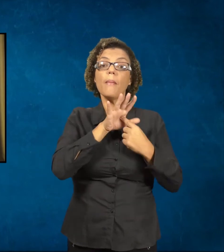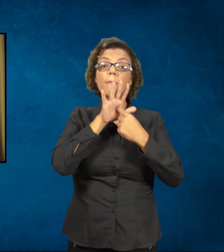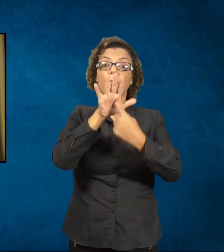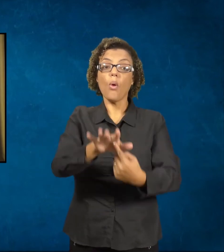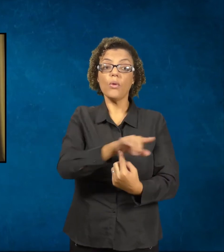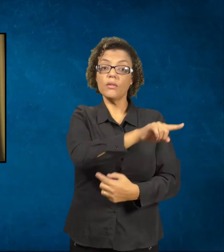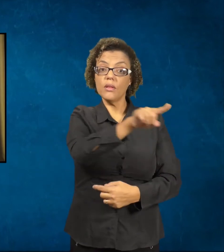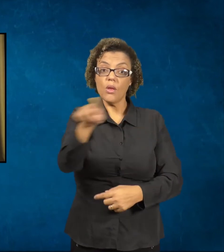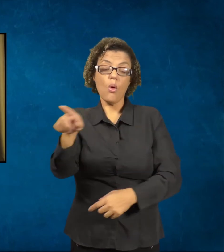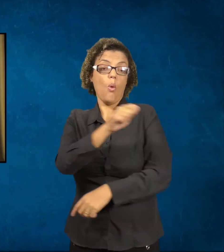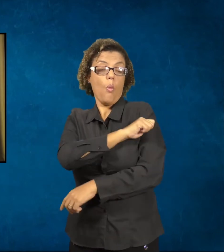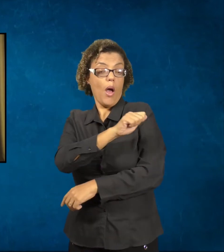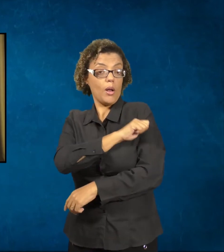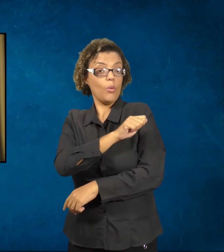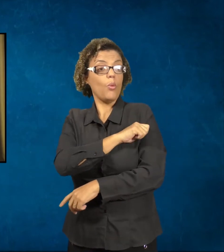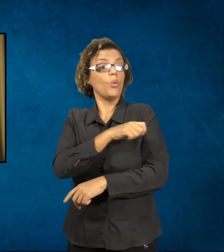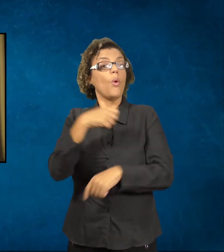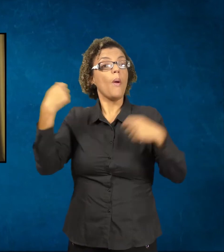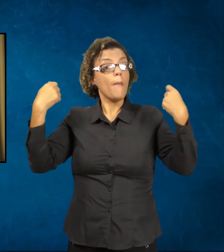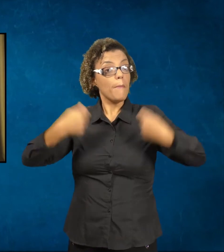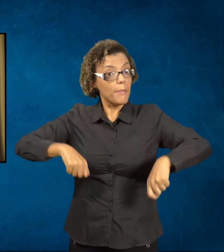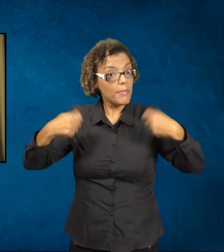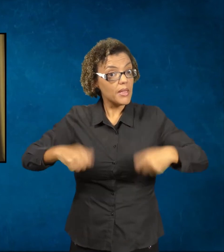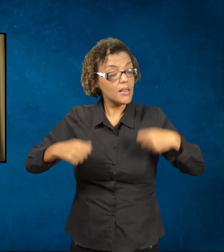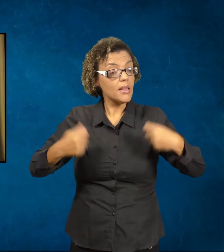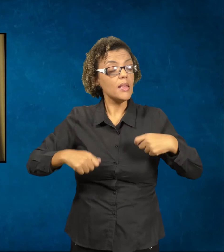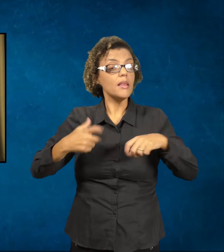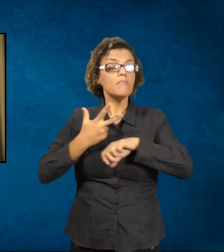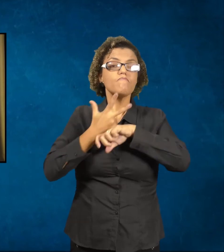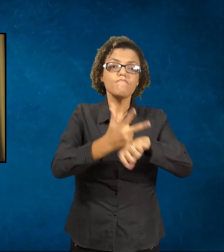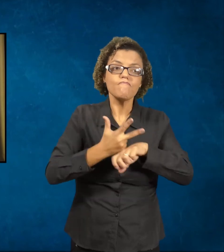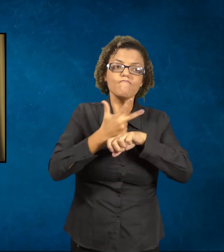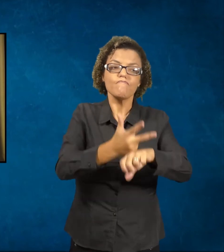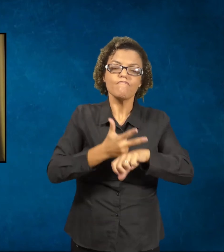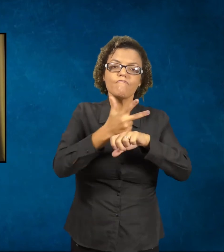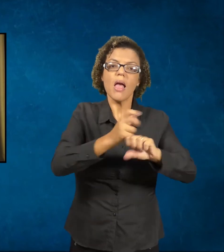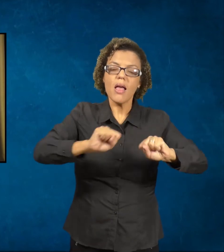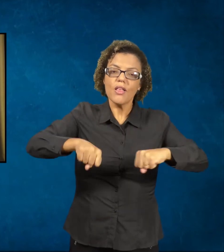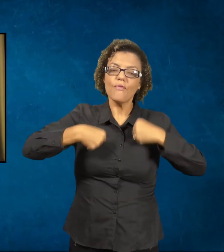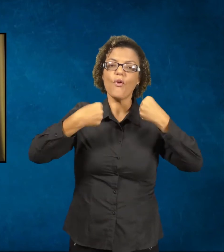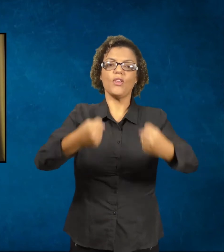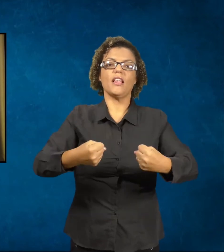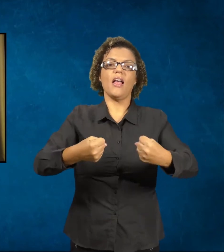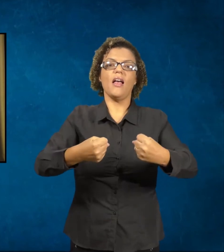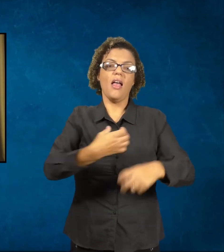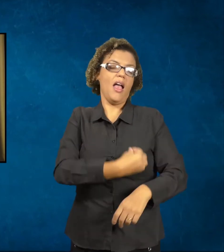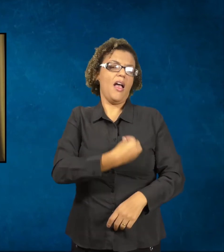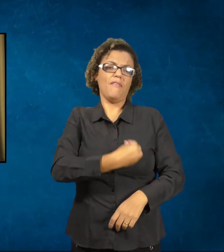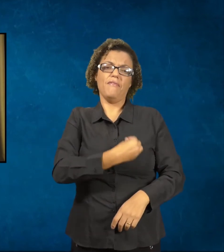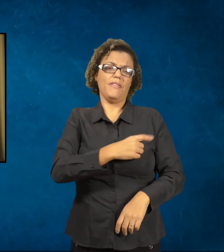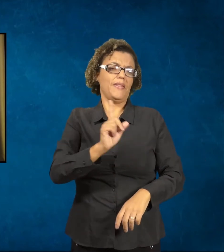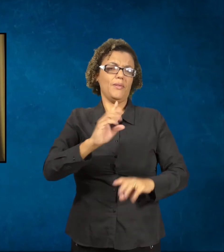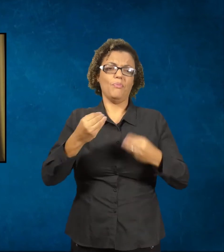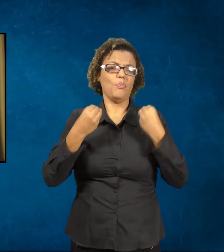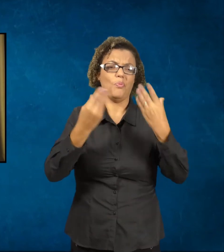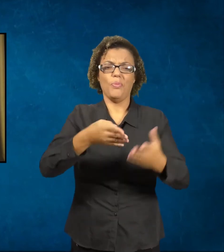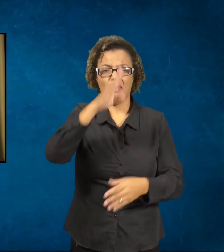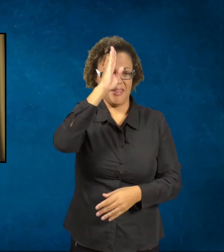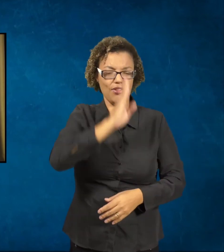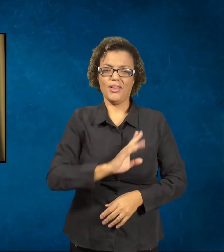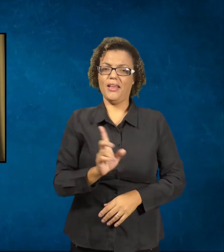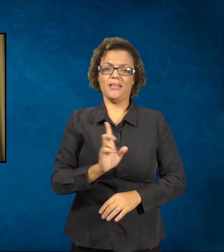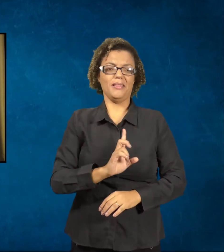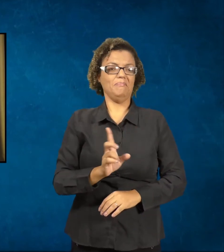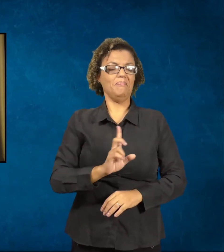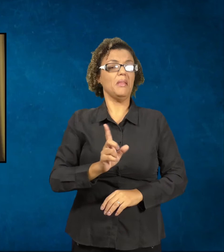gerar mérito se quiser resultados, que a vida não vai lhe trazer as coisas de graça. Nós temos que inserir